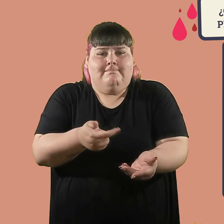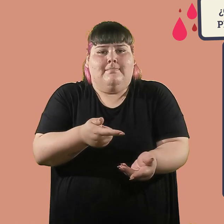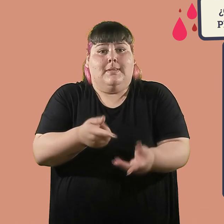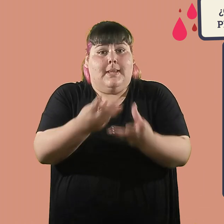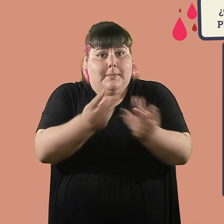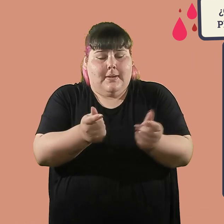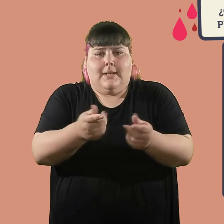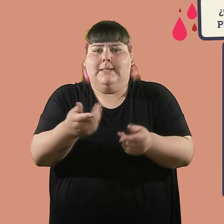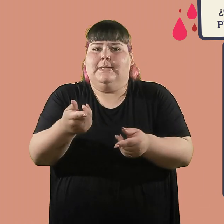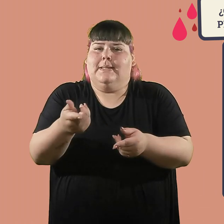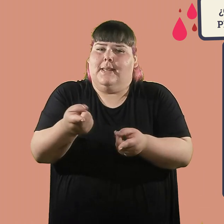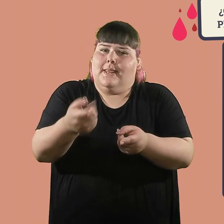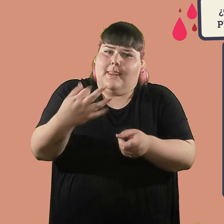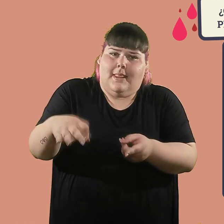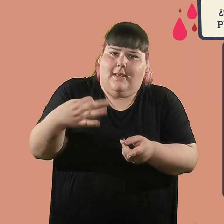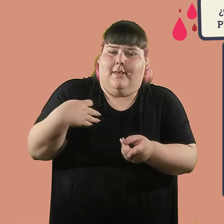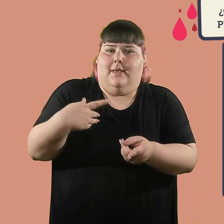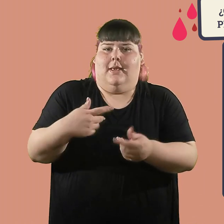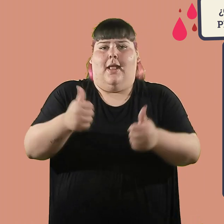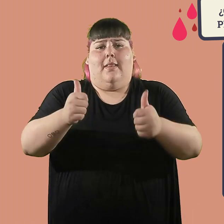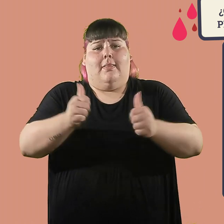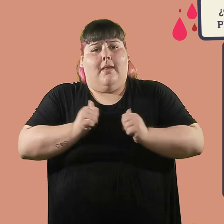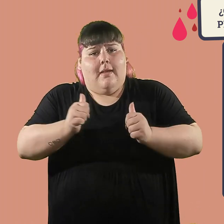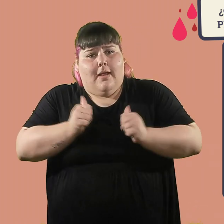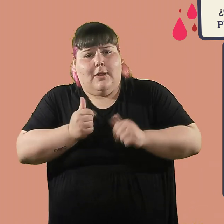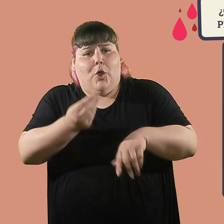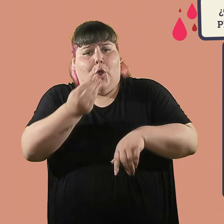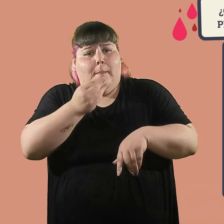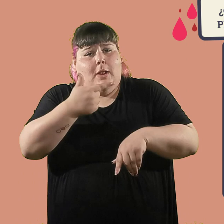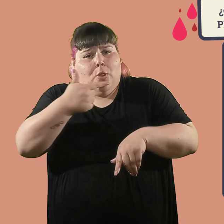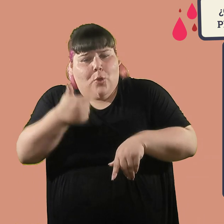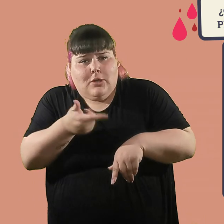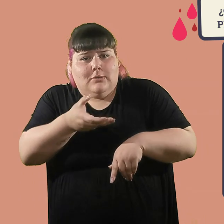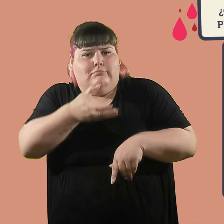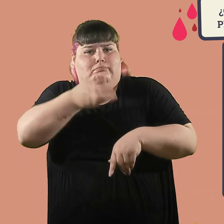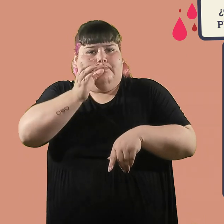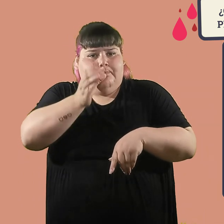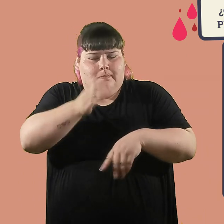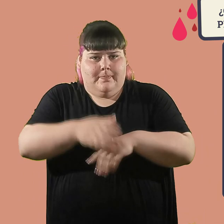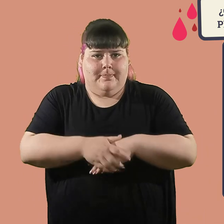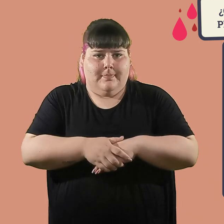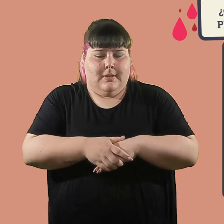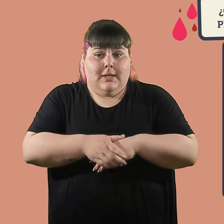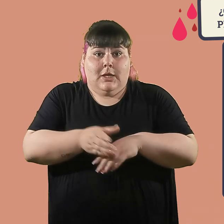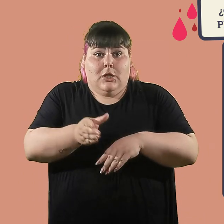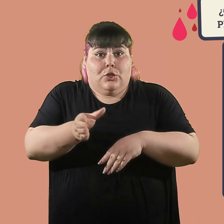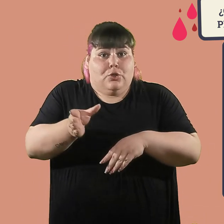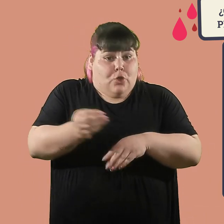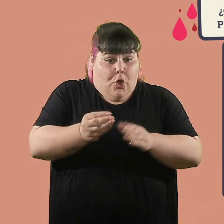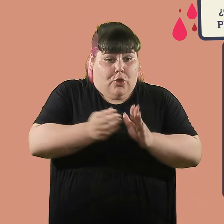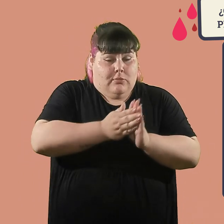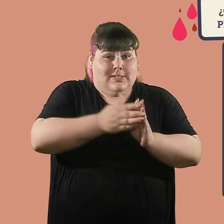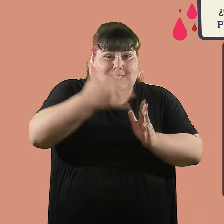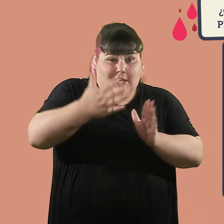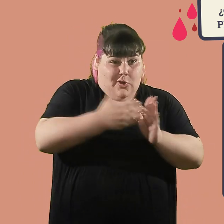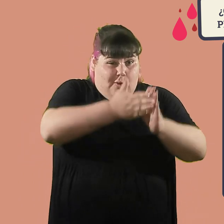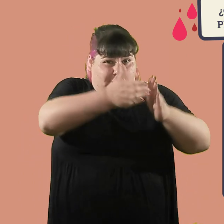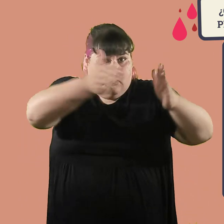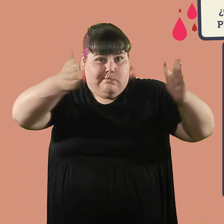minutos, tomar líquidos y comer algo dulce. Todo el proceso de donación, incluido el